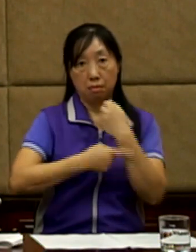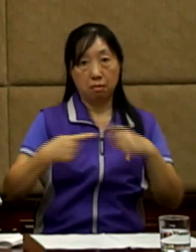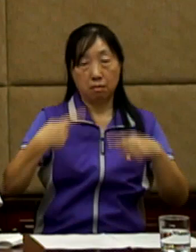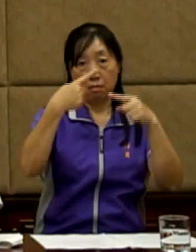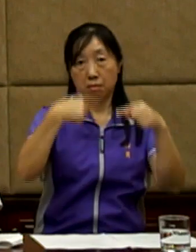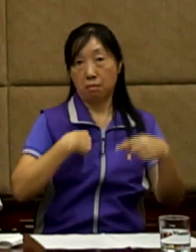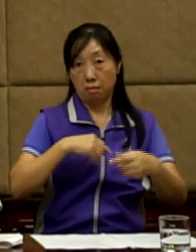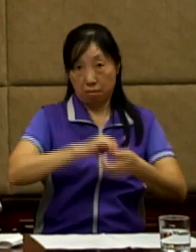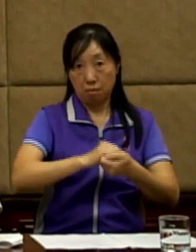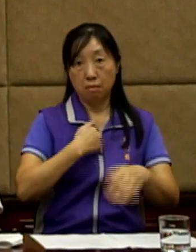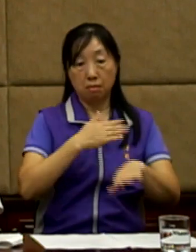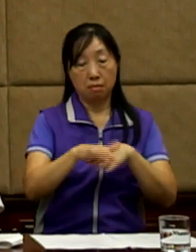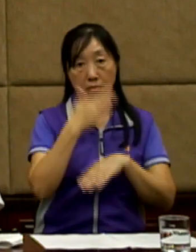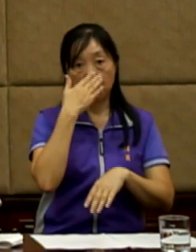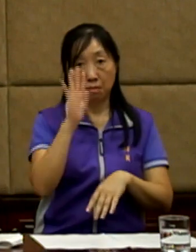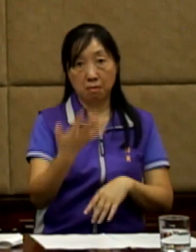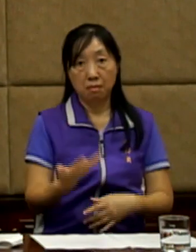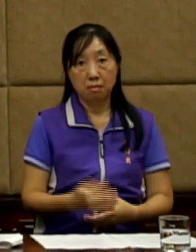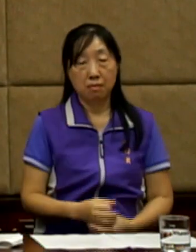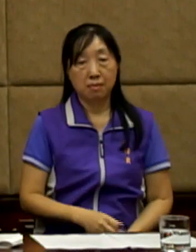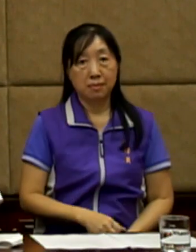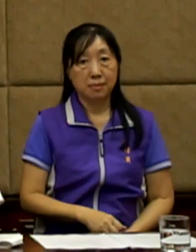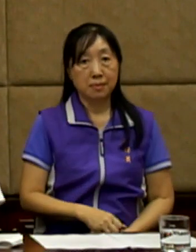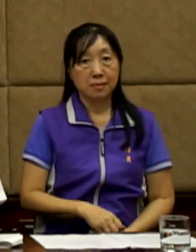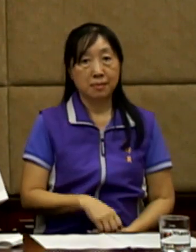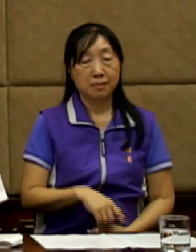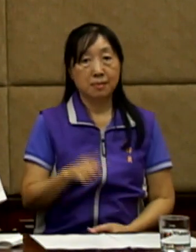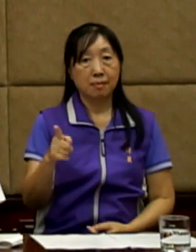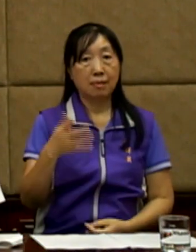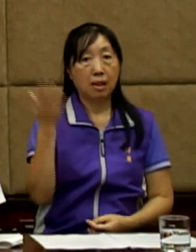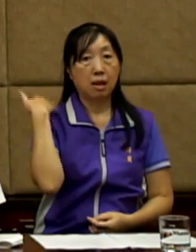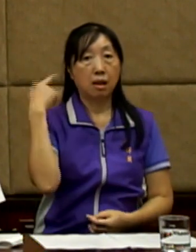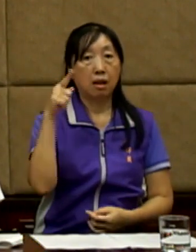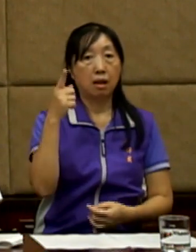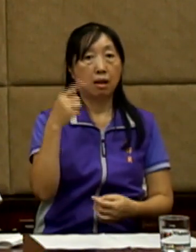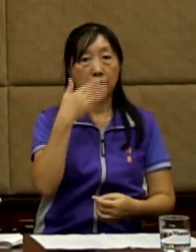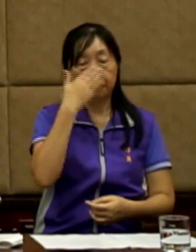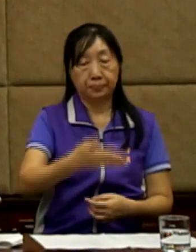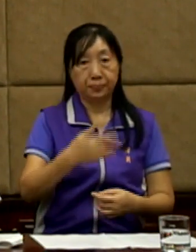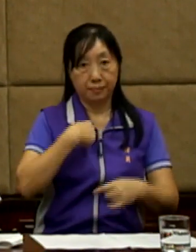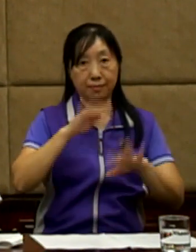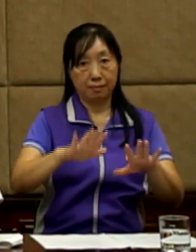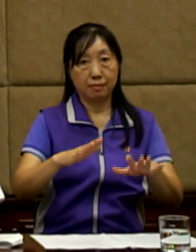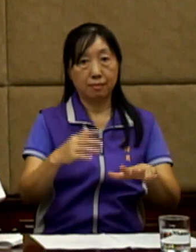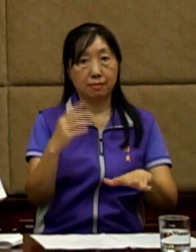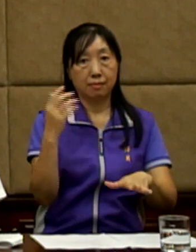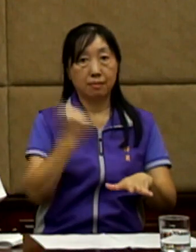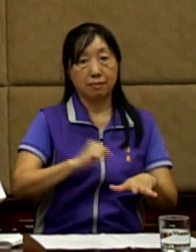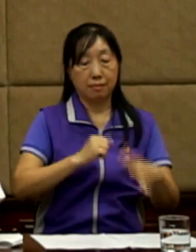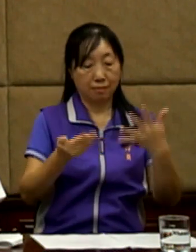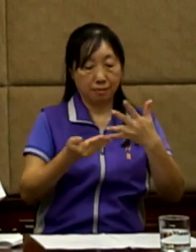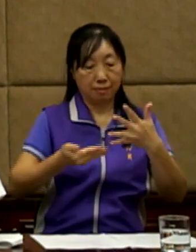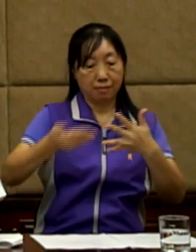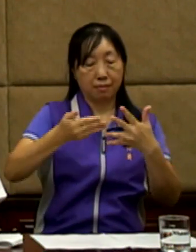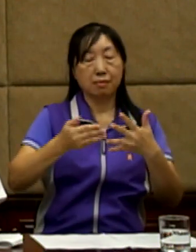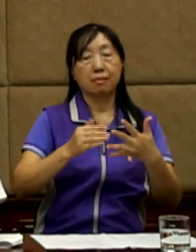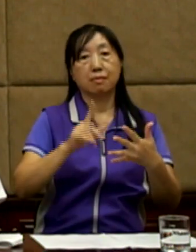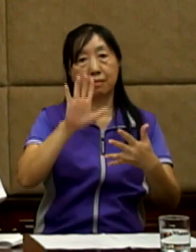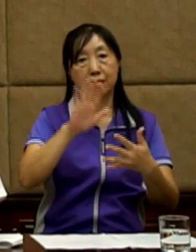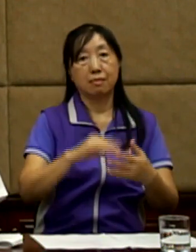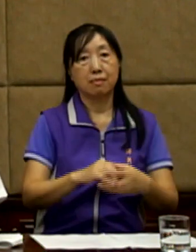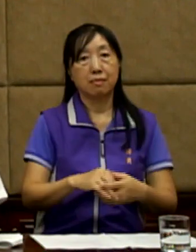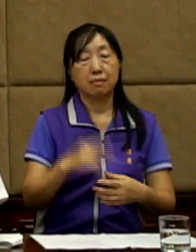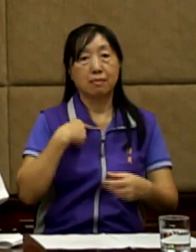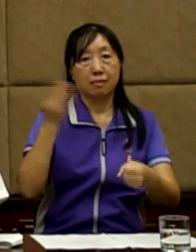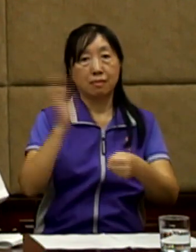想说那个部分北高行的那个，我们已经提出上诉了，我们补充了一个事实，最主要的我们补充的